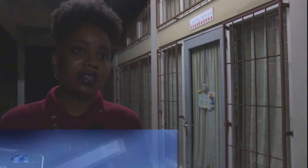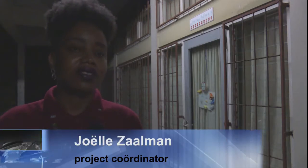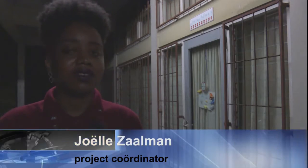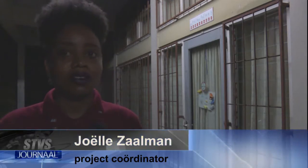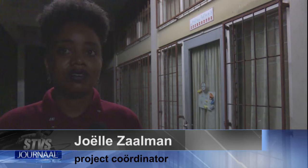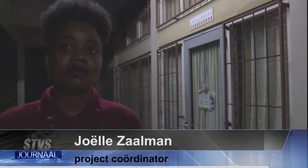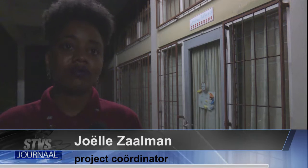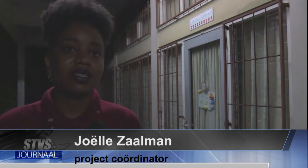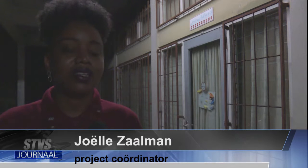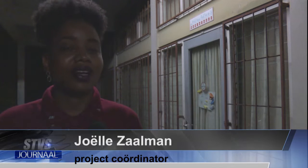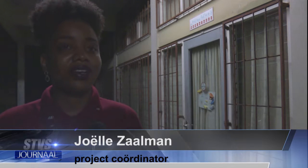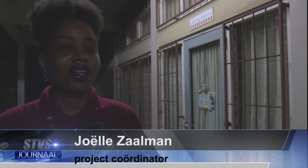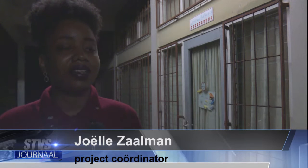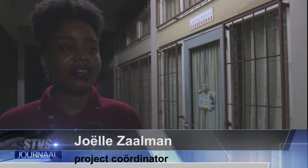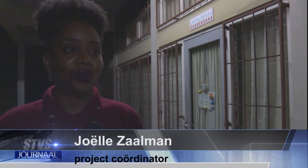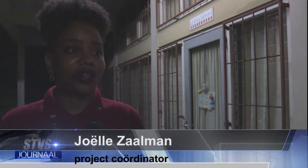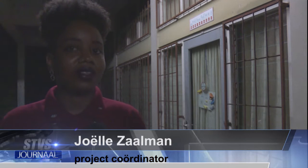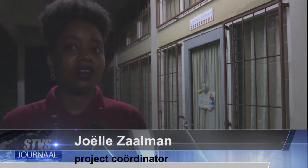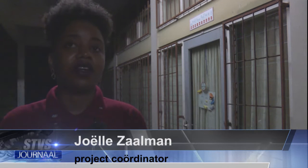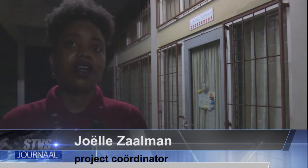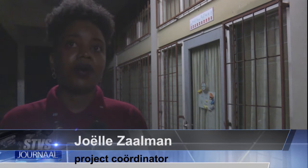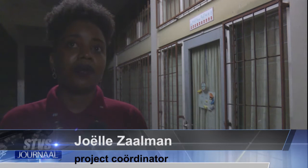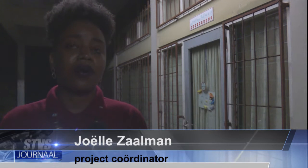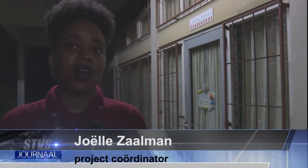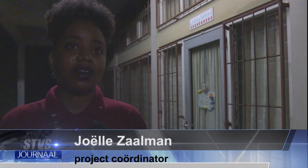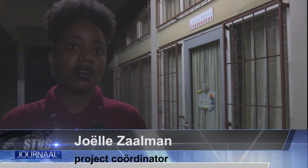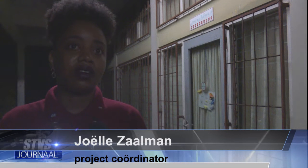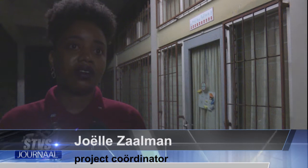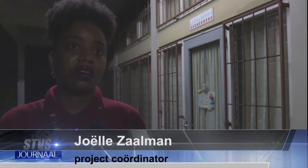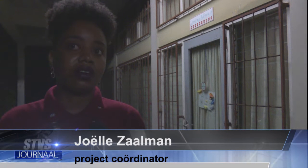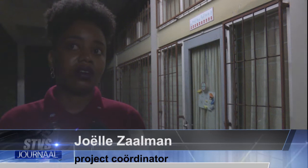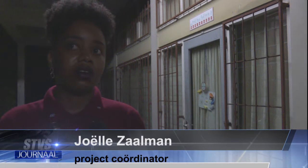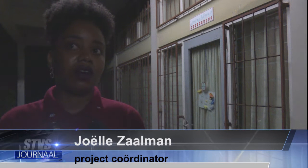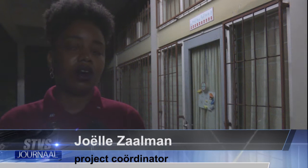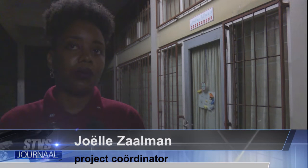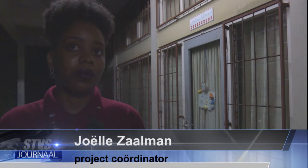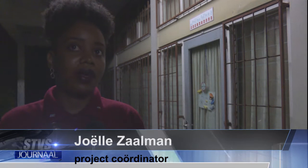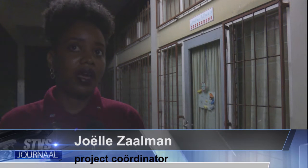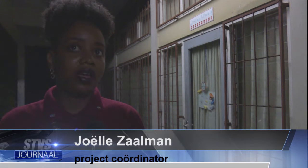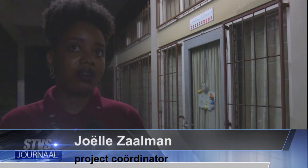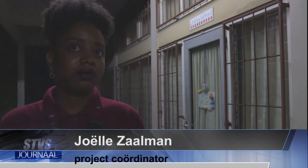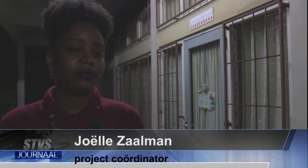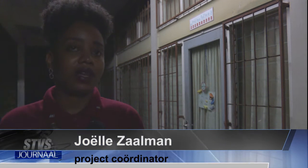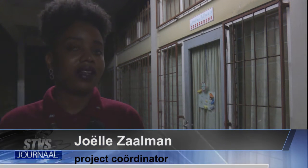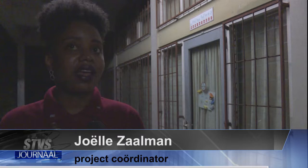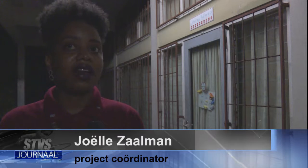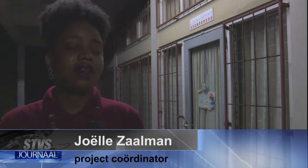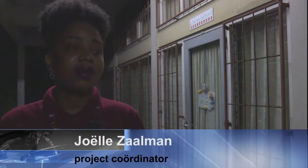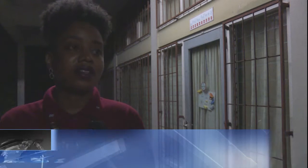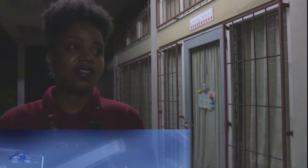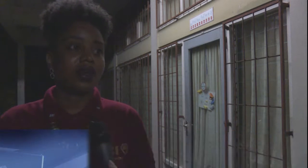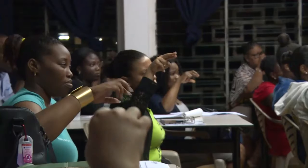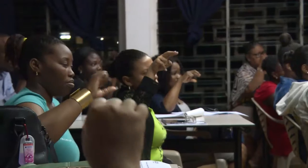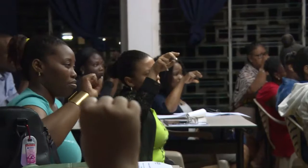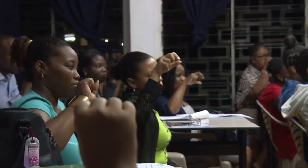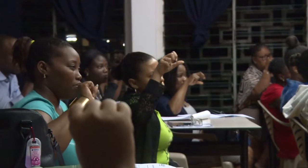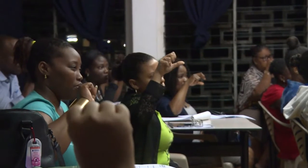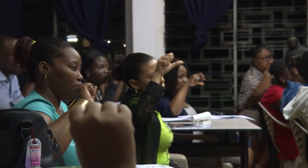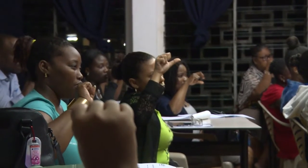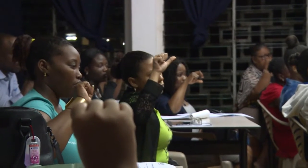mensen, misschien nog net niet 20, maar we hadden om bij bijna 30 mensen hebben we uiteindelijk gehad